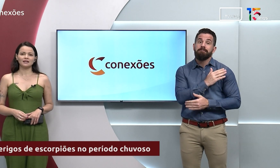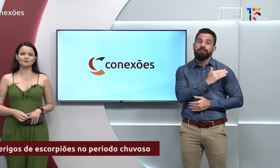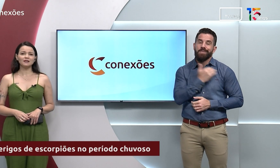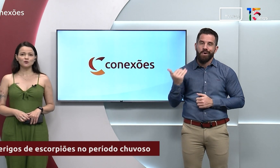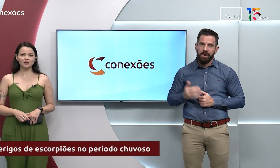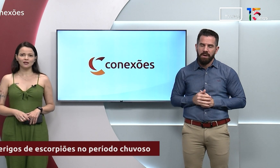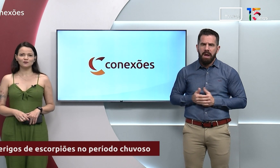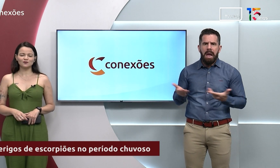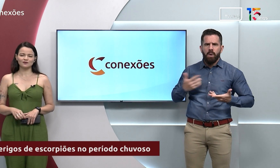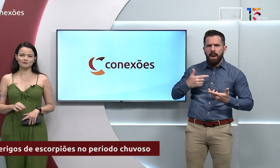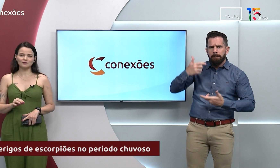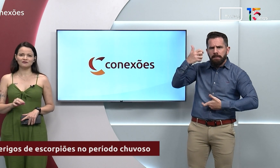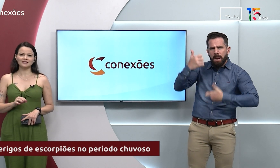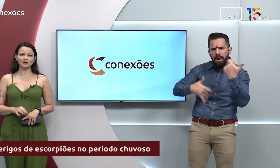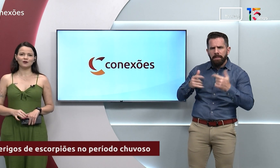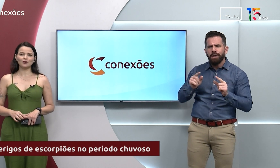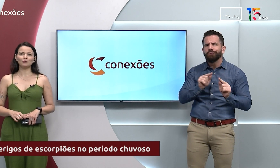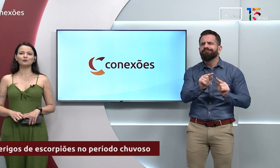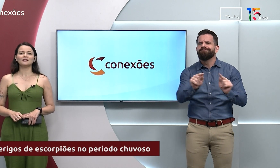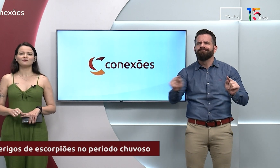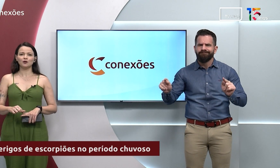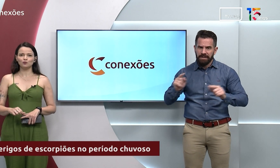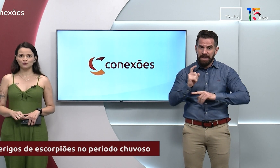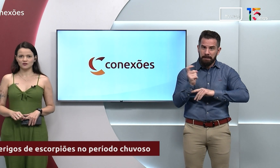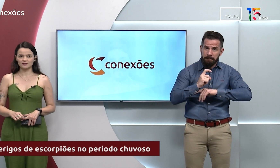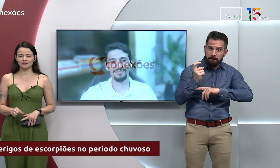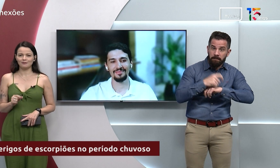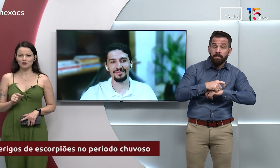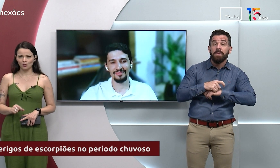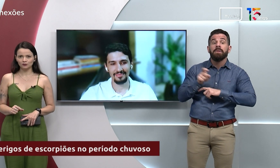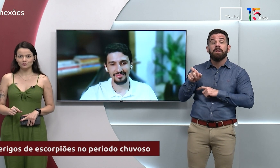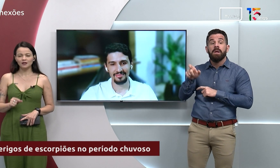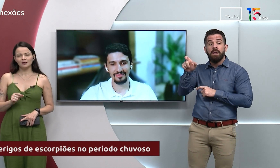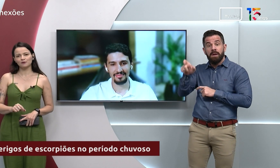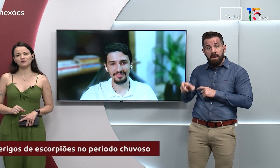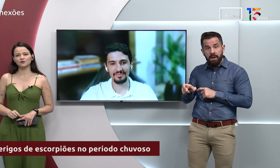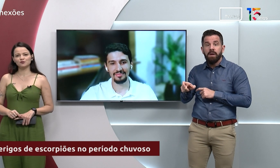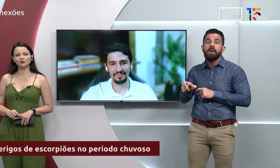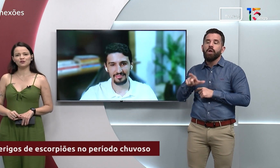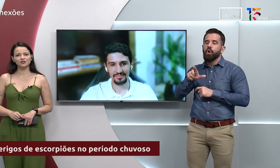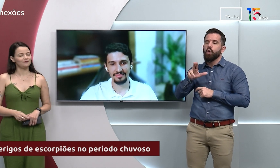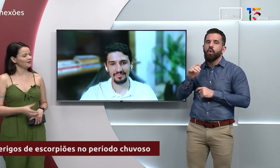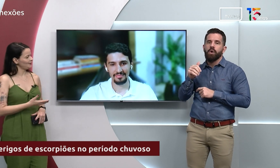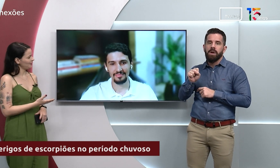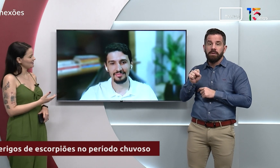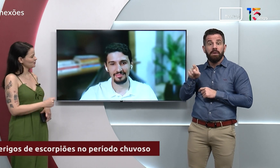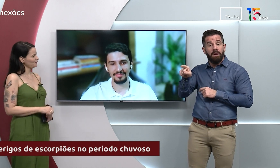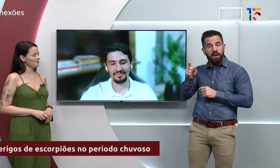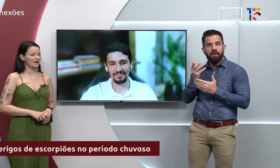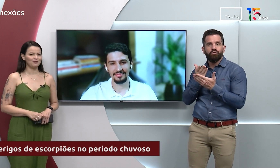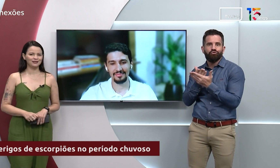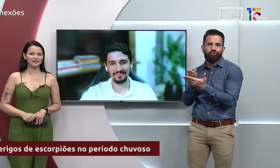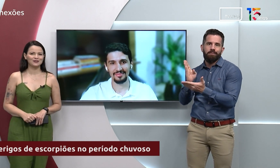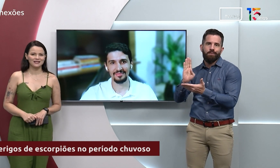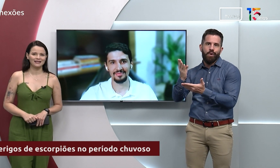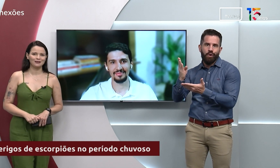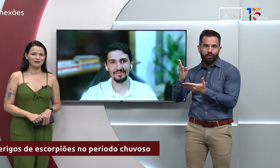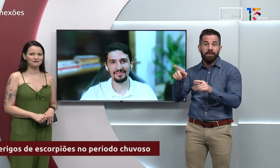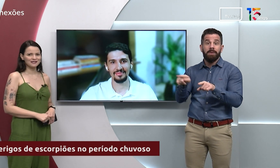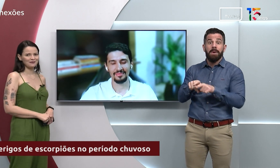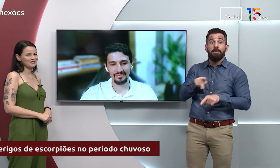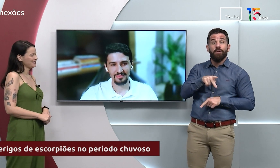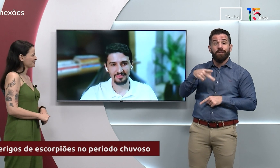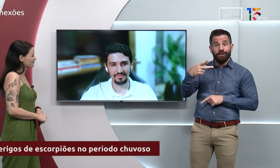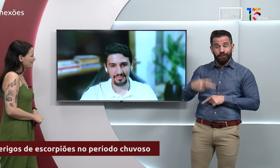dos animais peçonhentos, nós vamos conversar agora com o Lucas Fagundes, que é biólogo e professor de biologia. Ele aparece aqui de forma remota na nossa tela